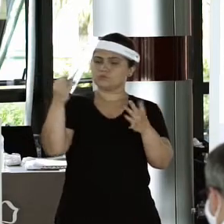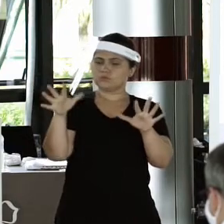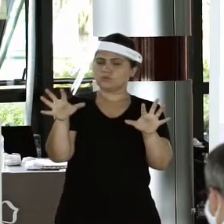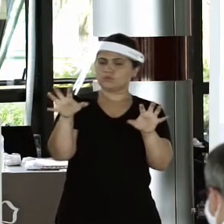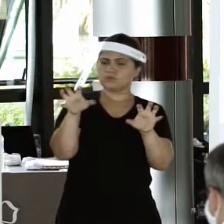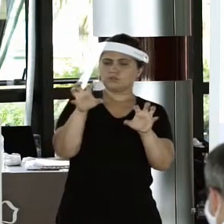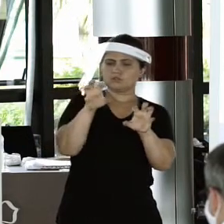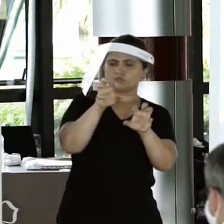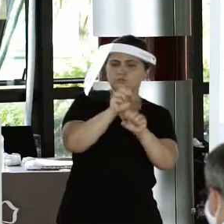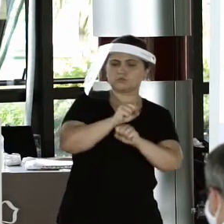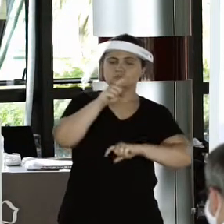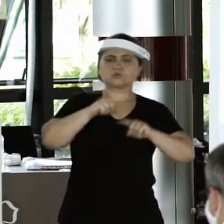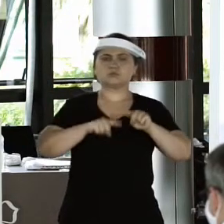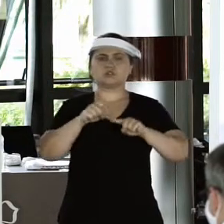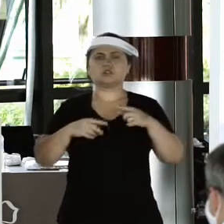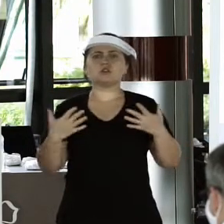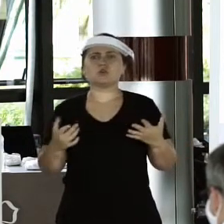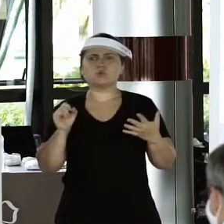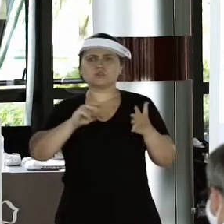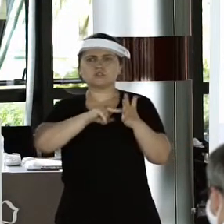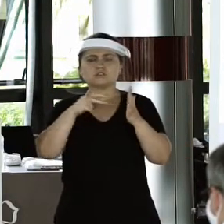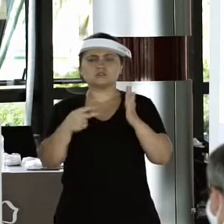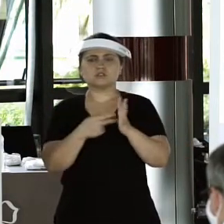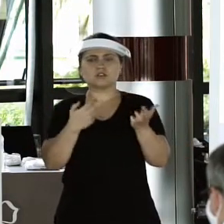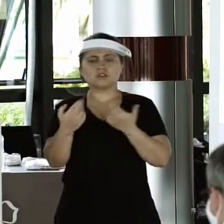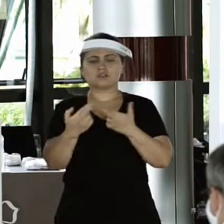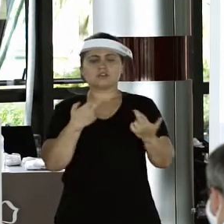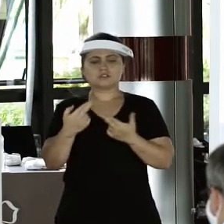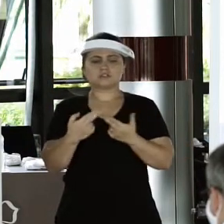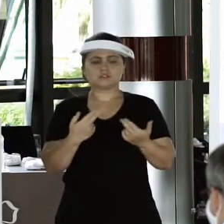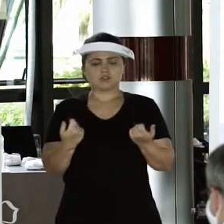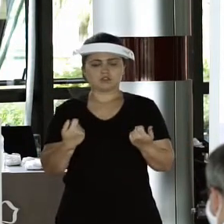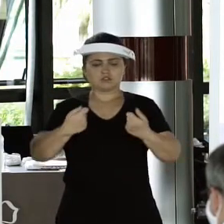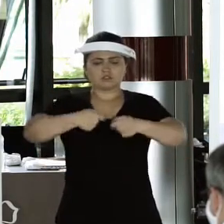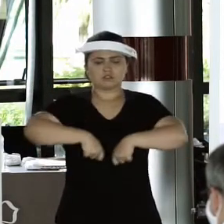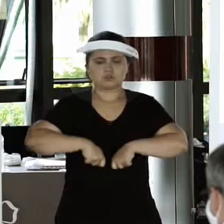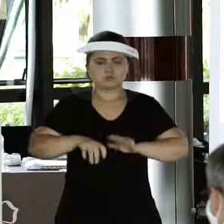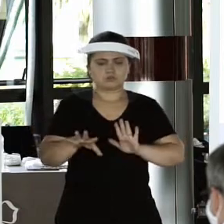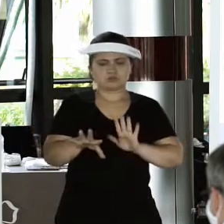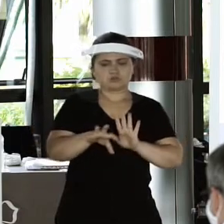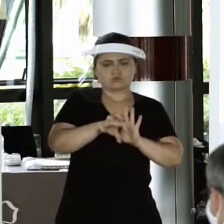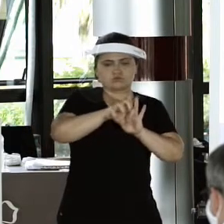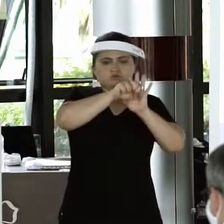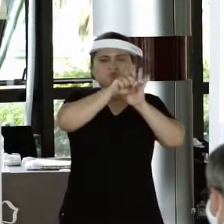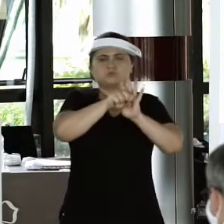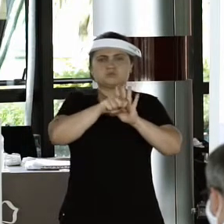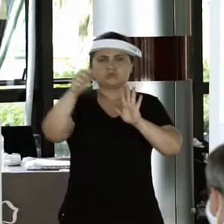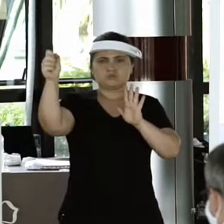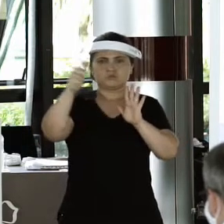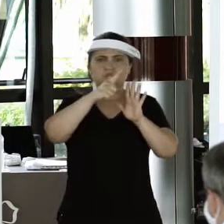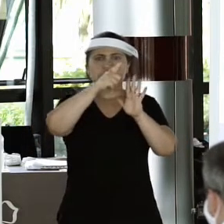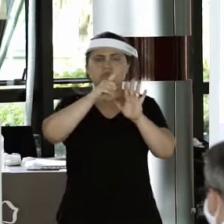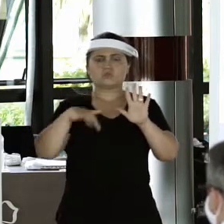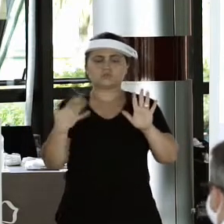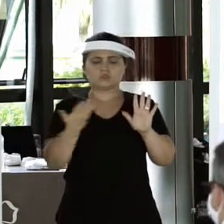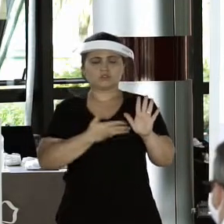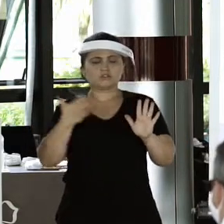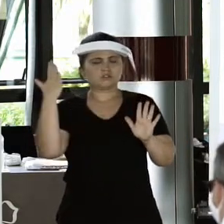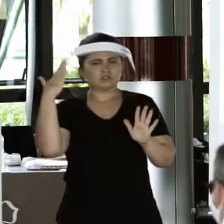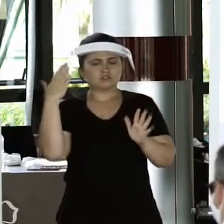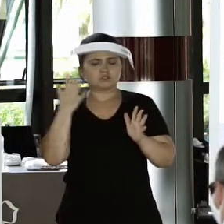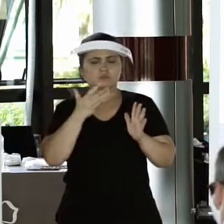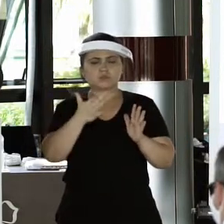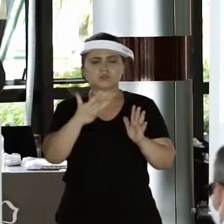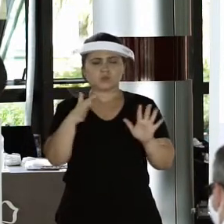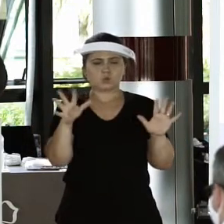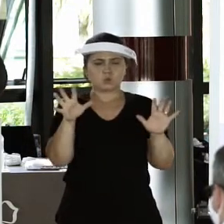absortância do material. O que é a absortância do material? Está relacionada à capacidade dele de absorver a radiação. E a gente sabe que